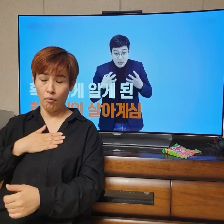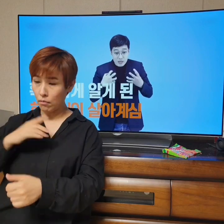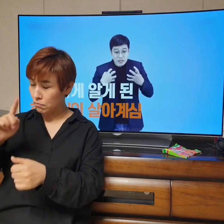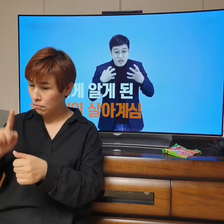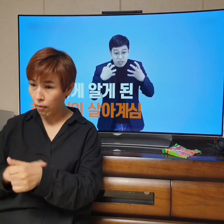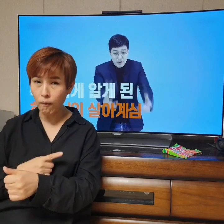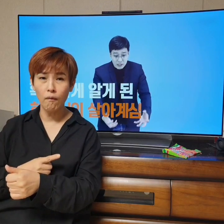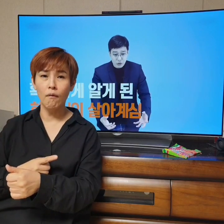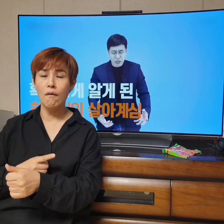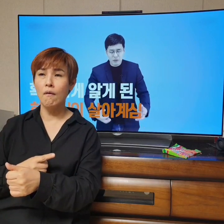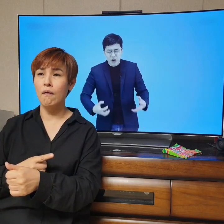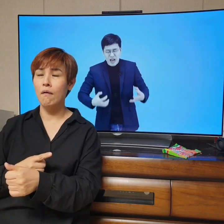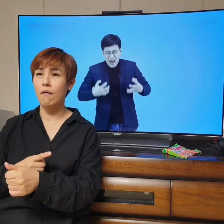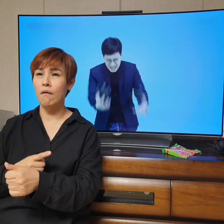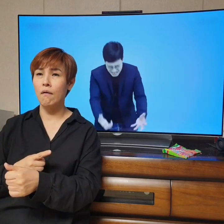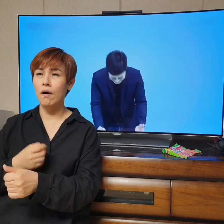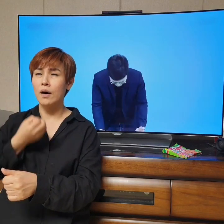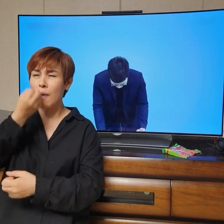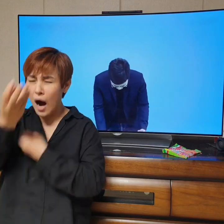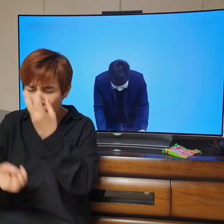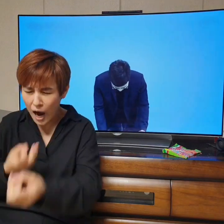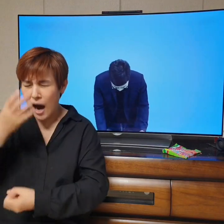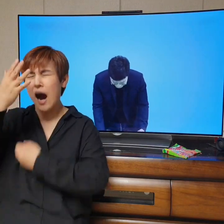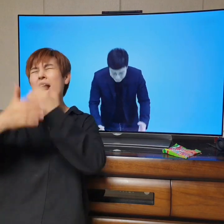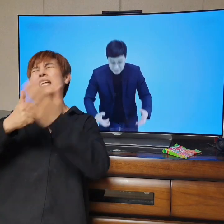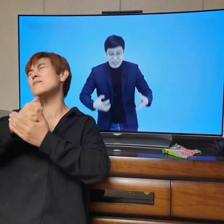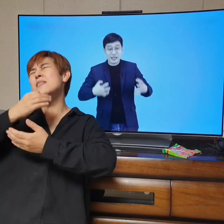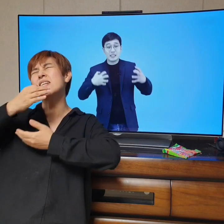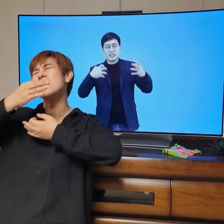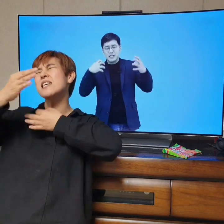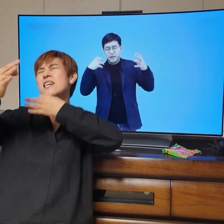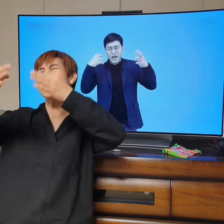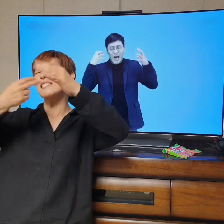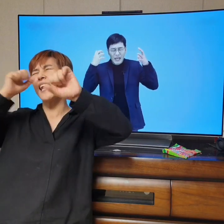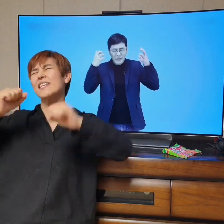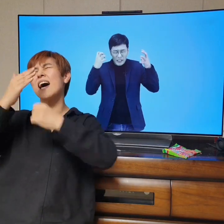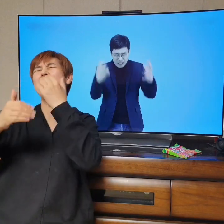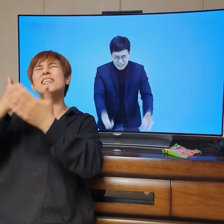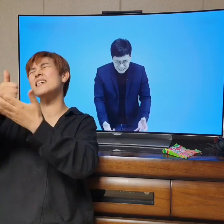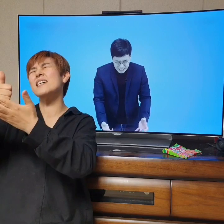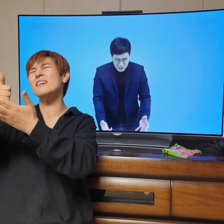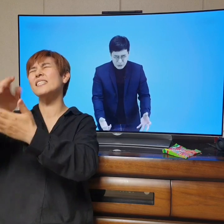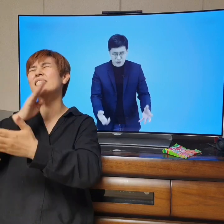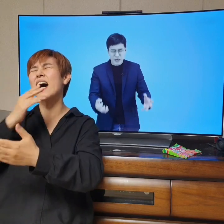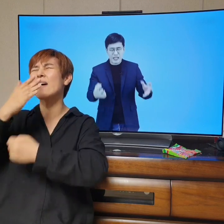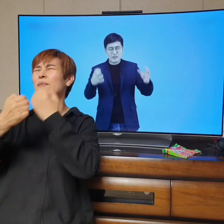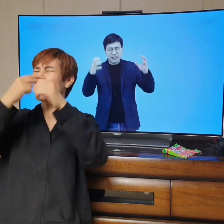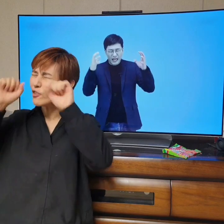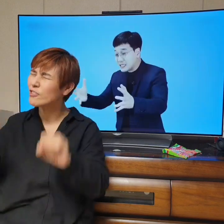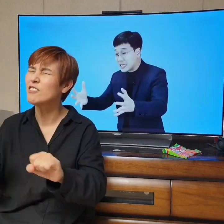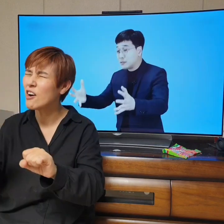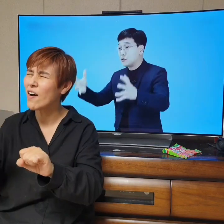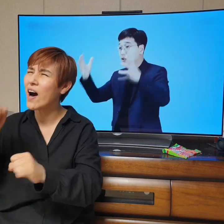모르게 그냥 그 말이 튀어나와서 하나님 살아계신 하나님, 하나님이 진짜